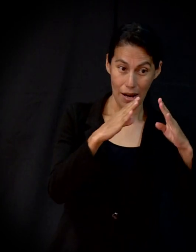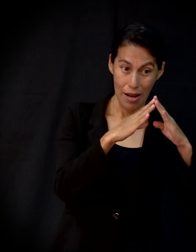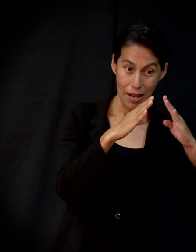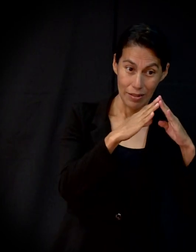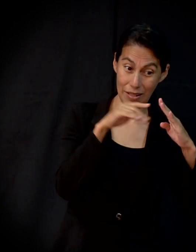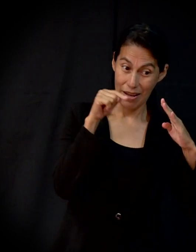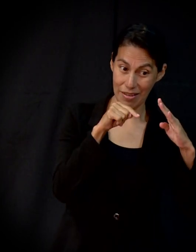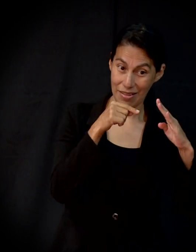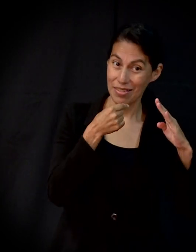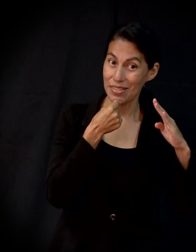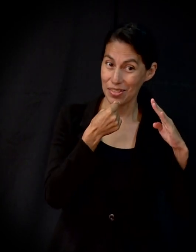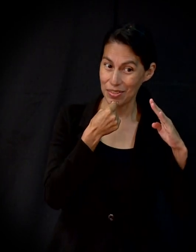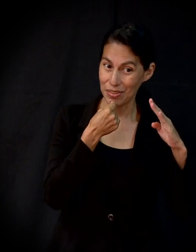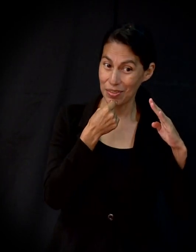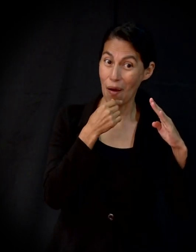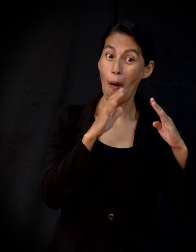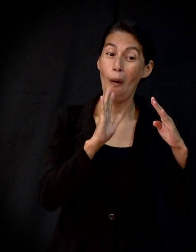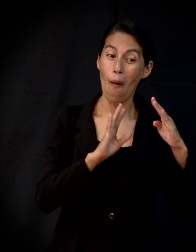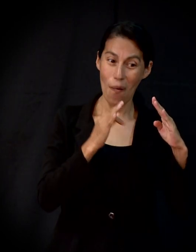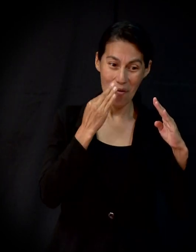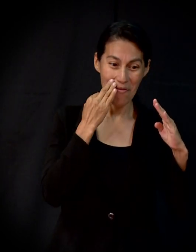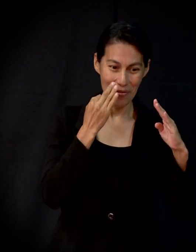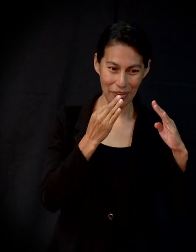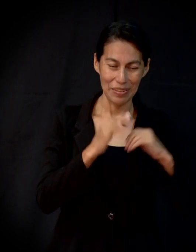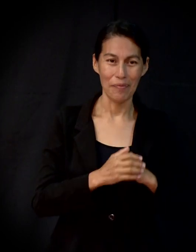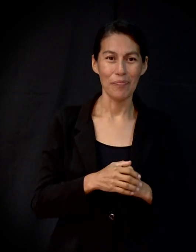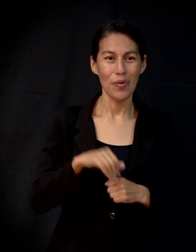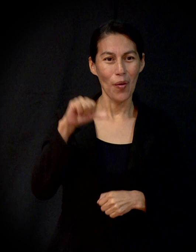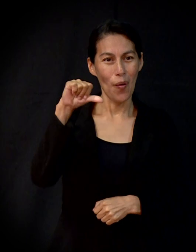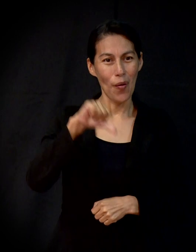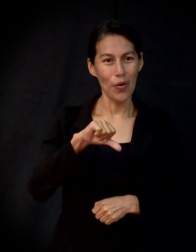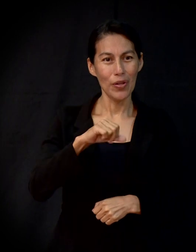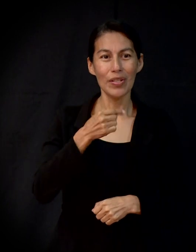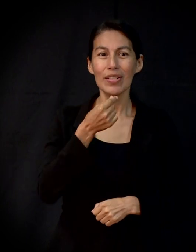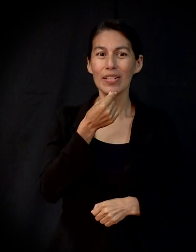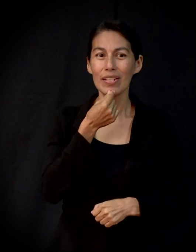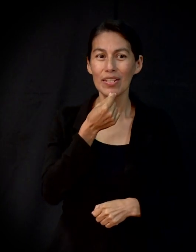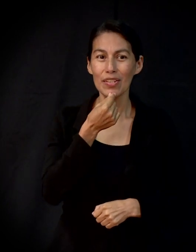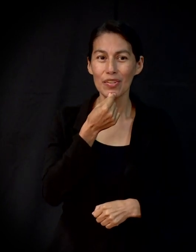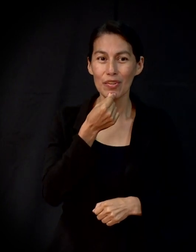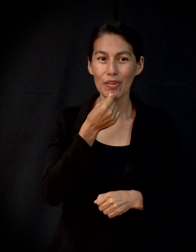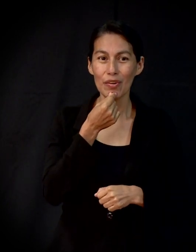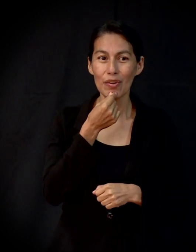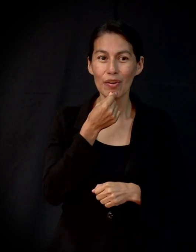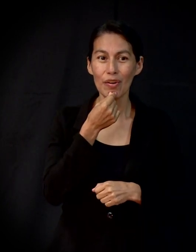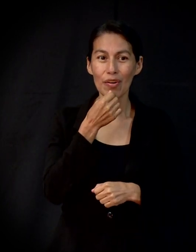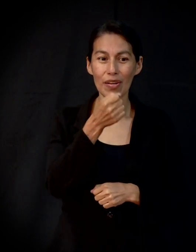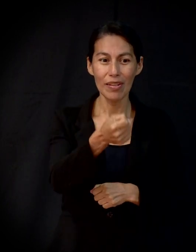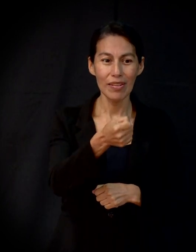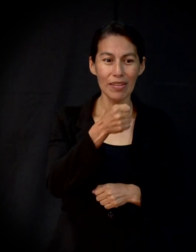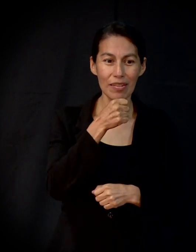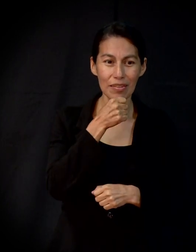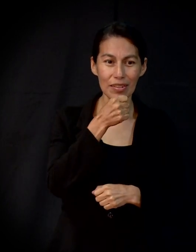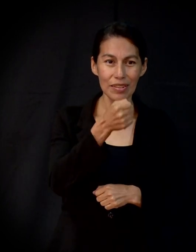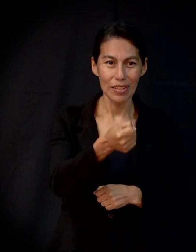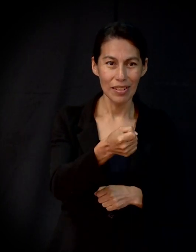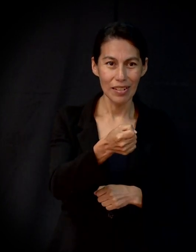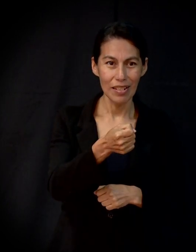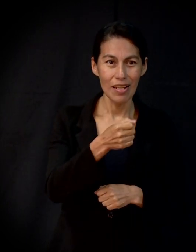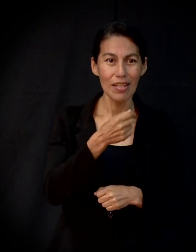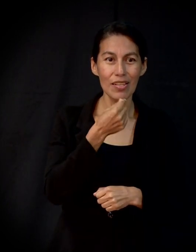Ustedes tienen niño en casa. Hoy vamos a entrevistar a un niño con su abuelita, que